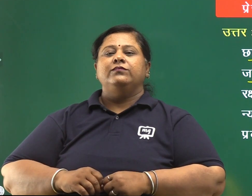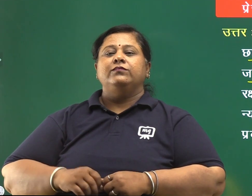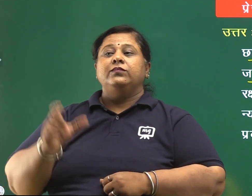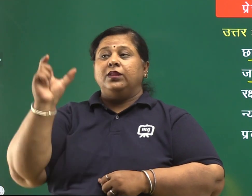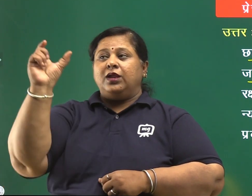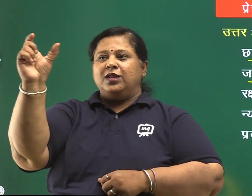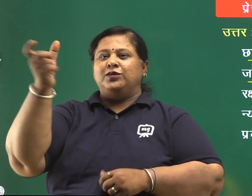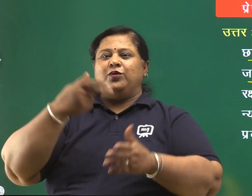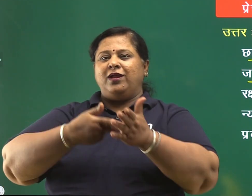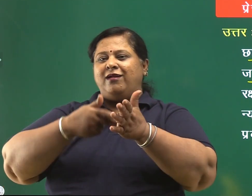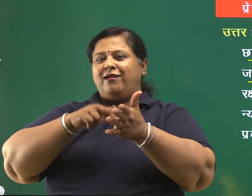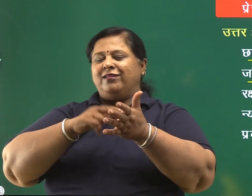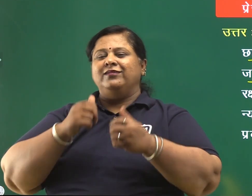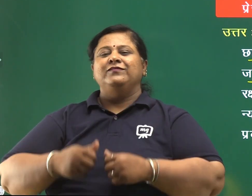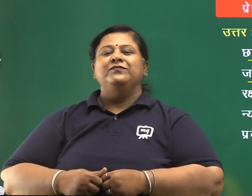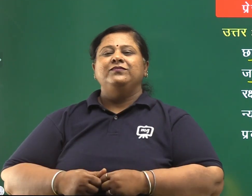कठिन शब्दों के अर्थ,